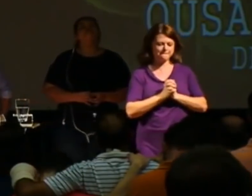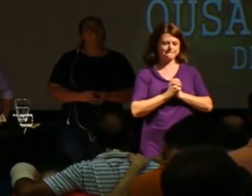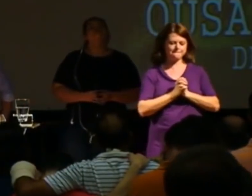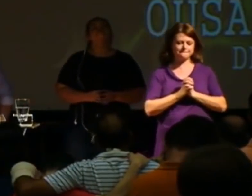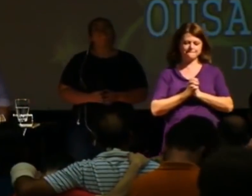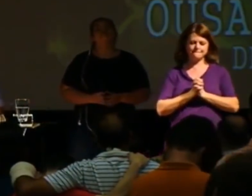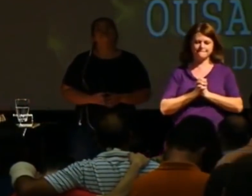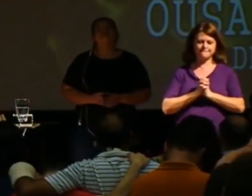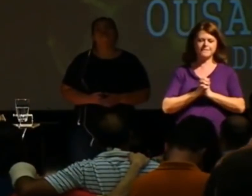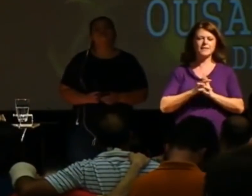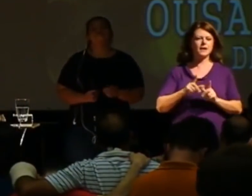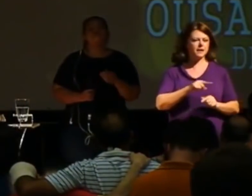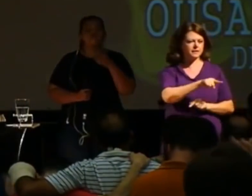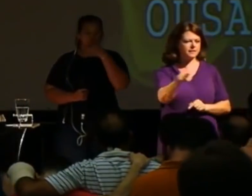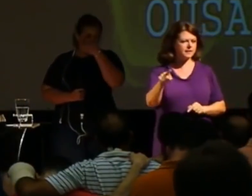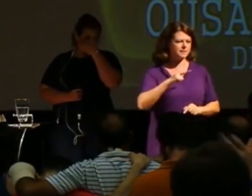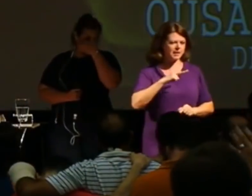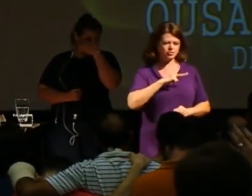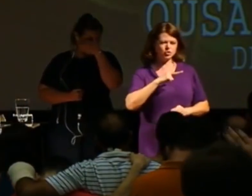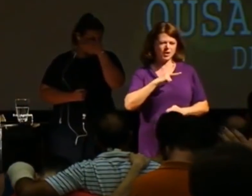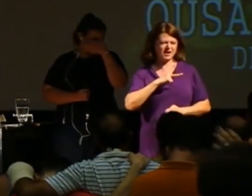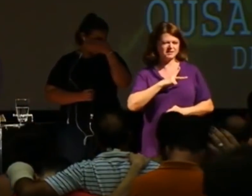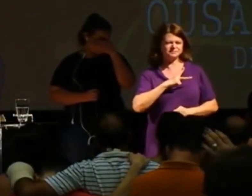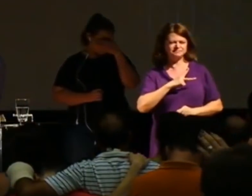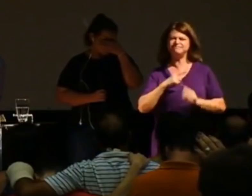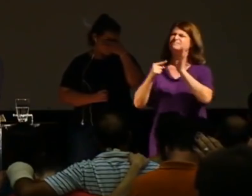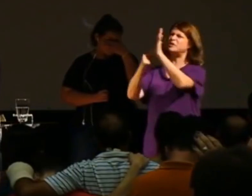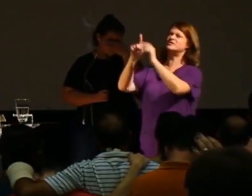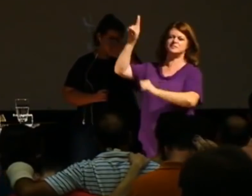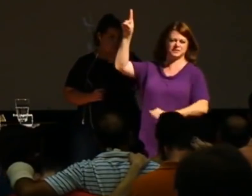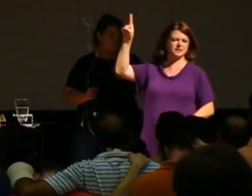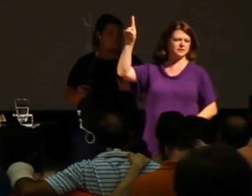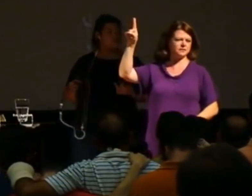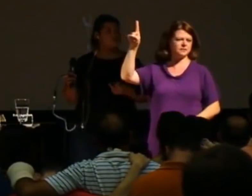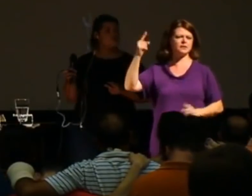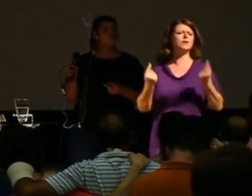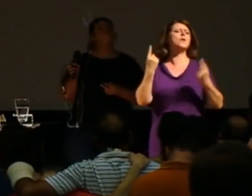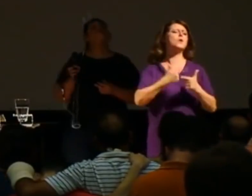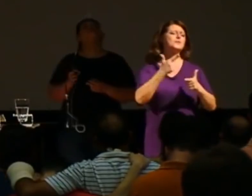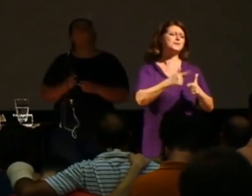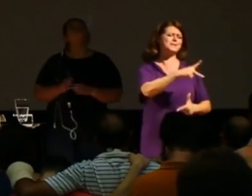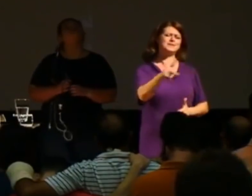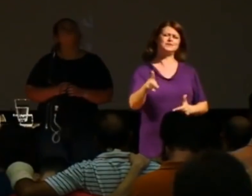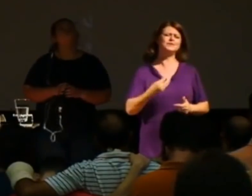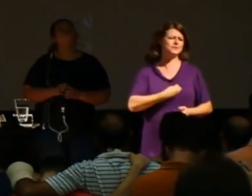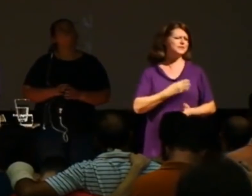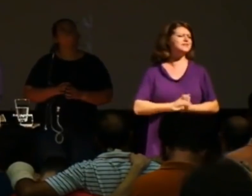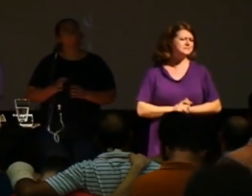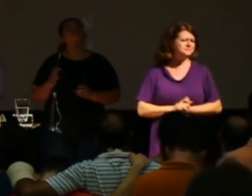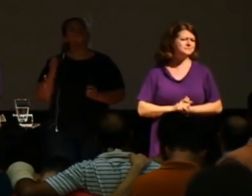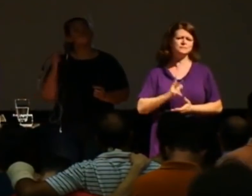Conta pra Deus agora da sua ferida, agora, agora. Conta pra Deus das suas culpas. Conta pra Deus que você